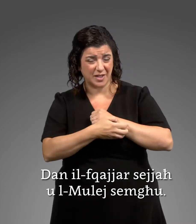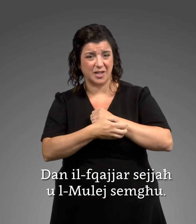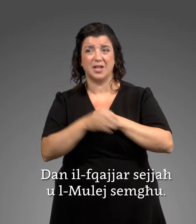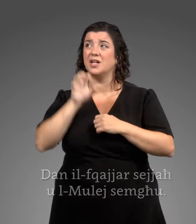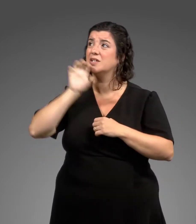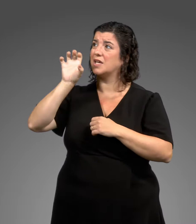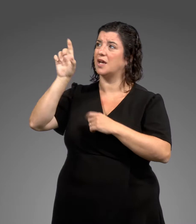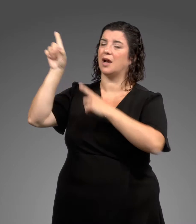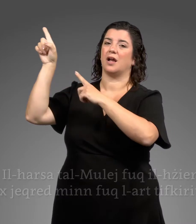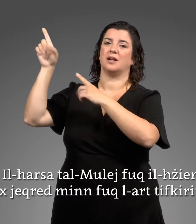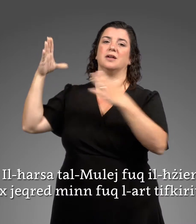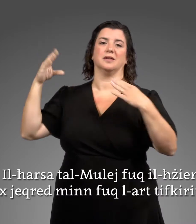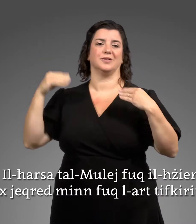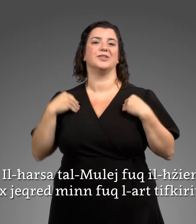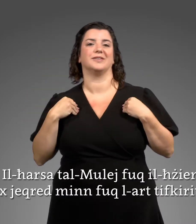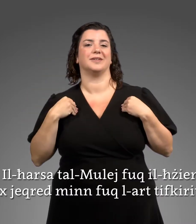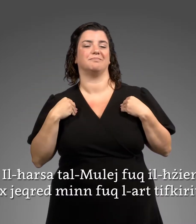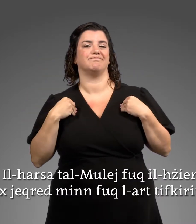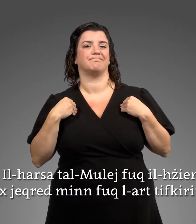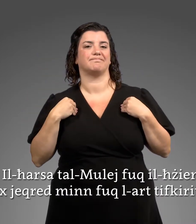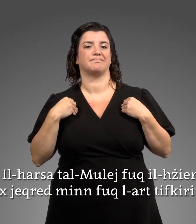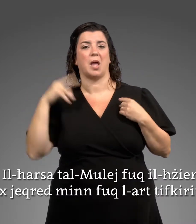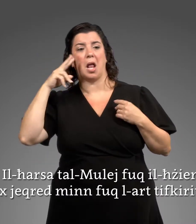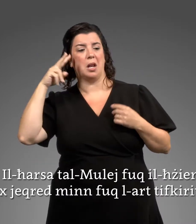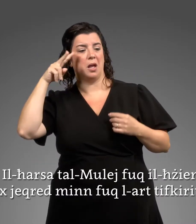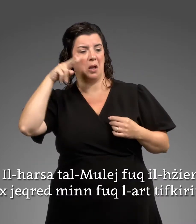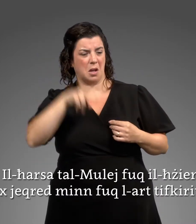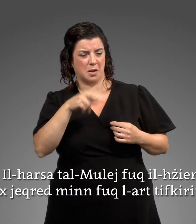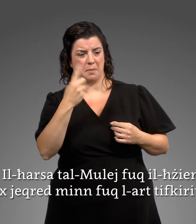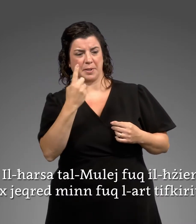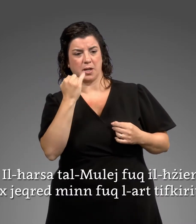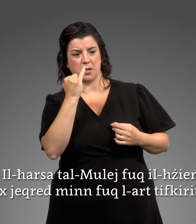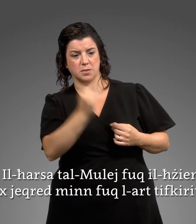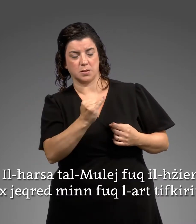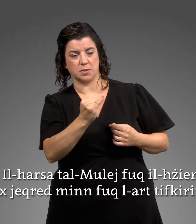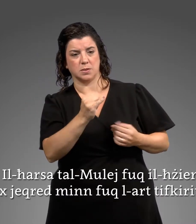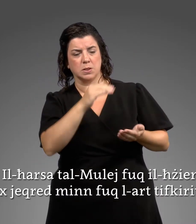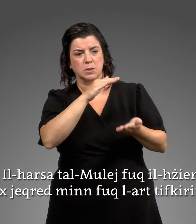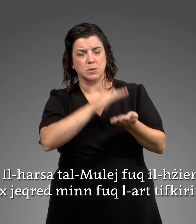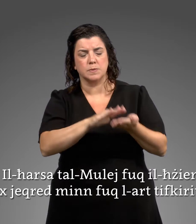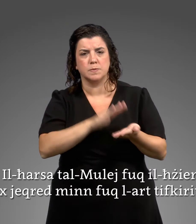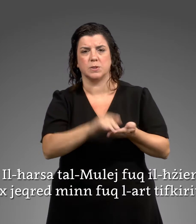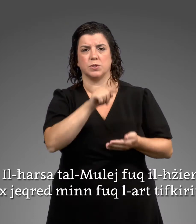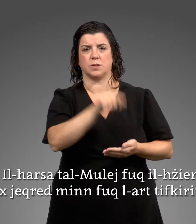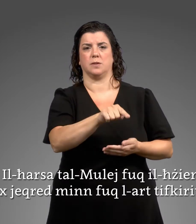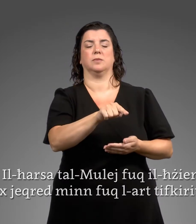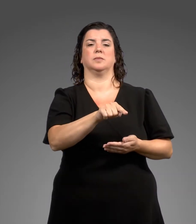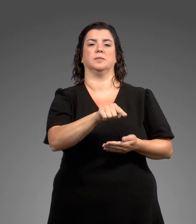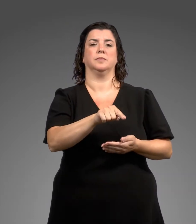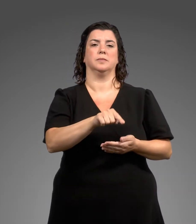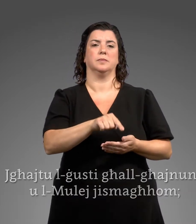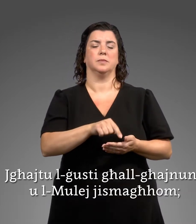semu Il-harsat al-mulej fuq il-haziena Bishyakrat min fuq l-art t-fkiritum